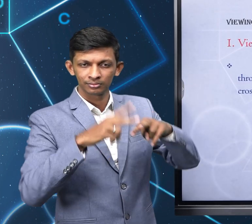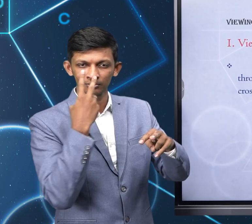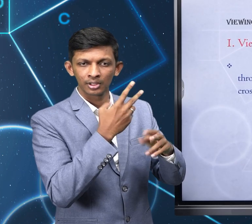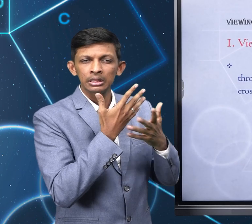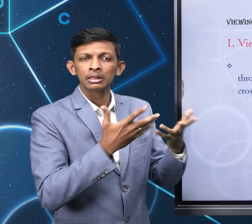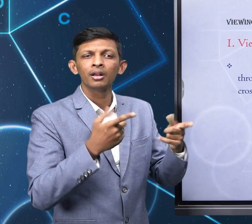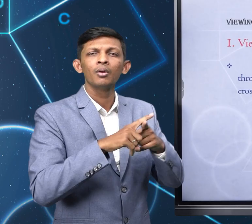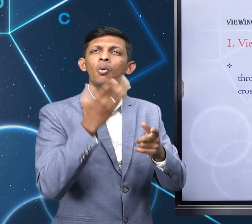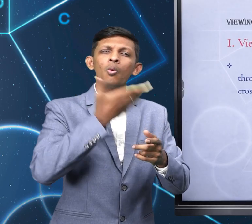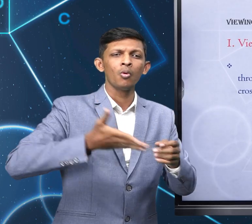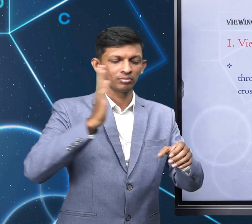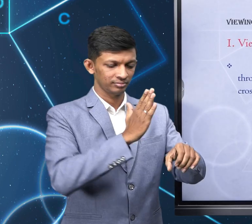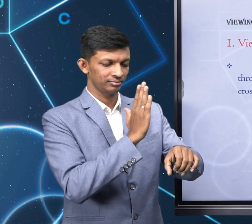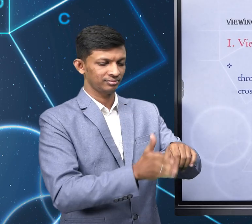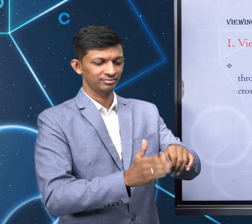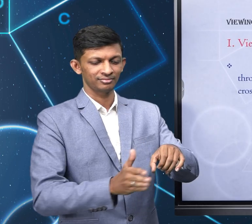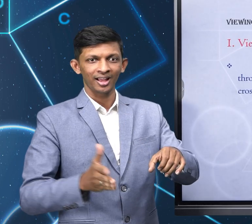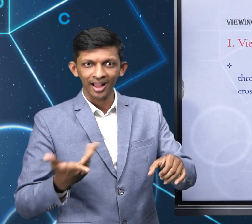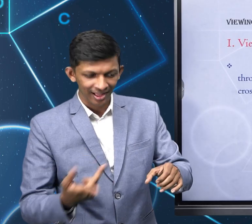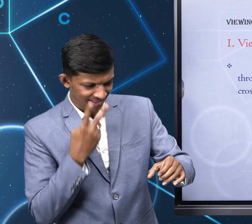एखादी वस्तू कापून किंवा कापून पहा.